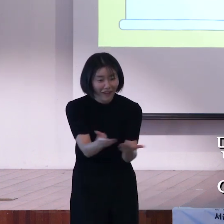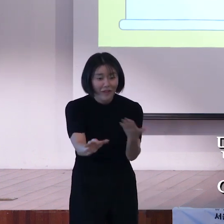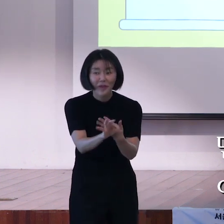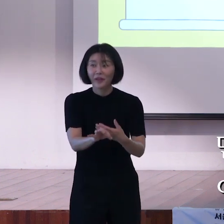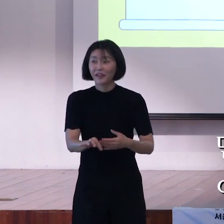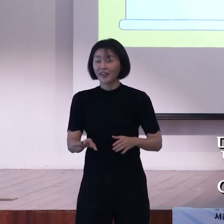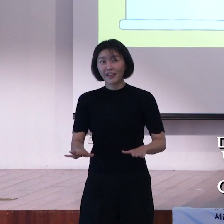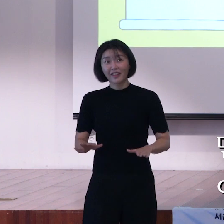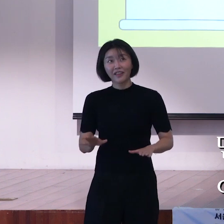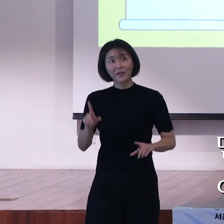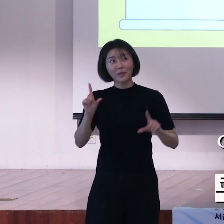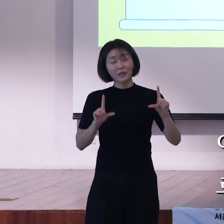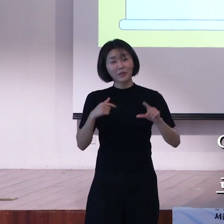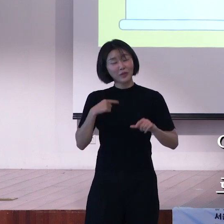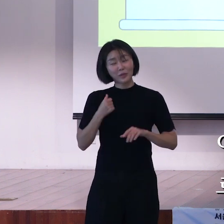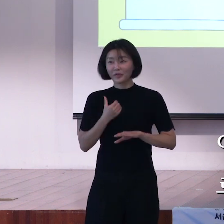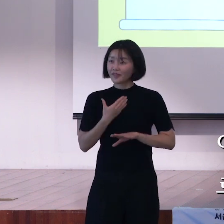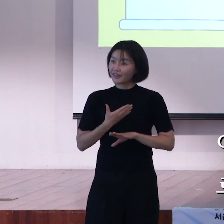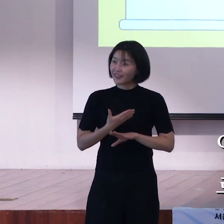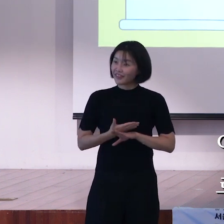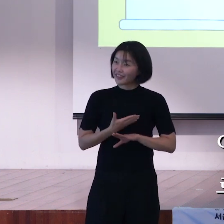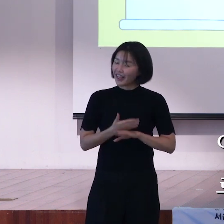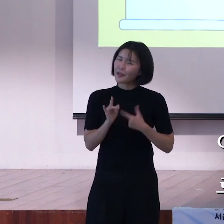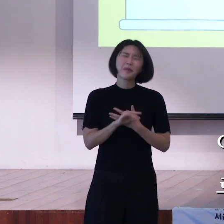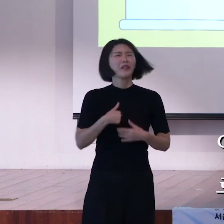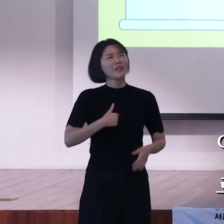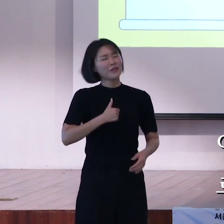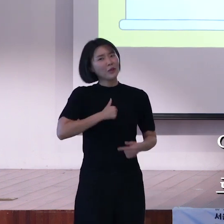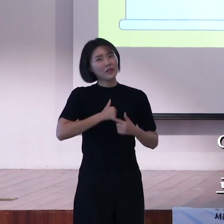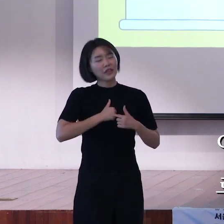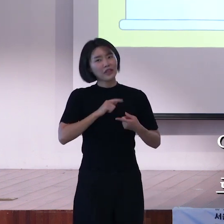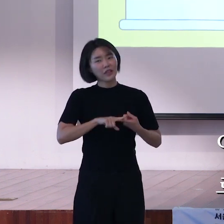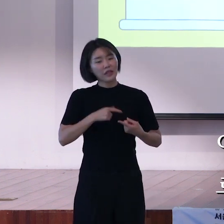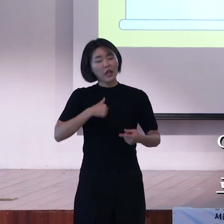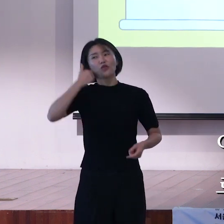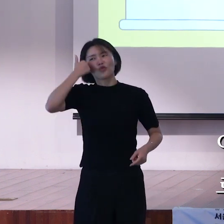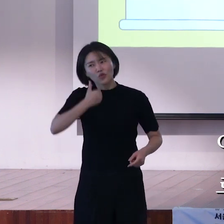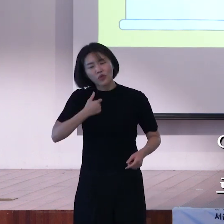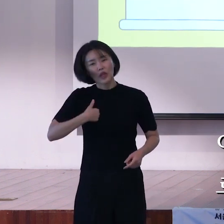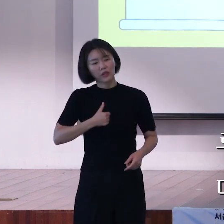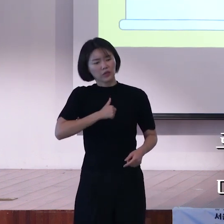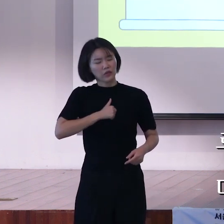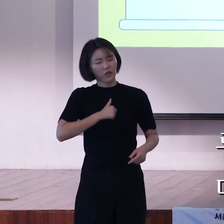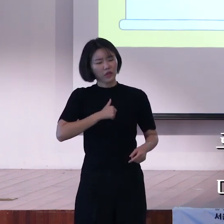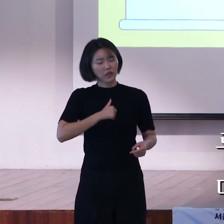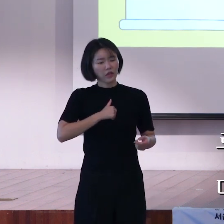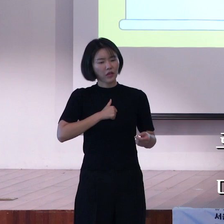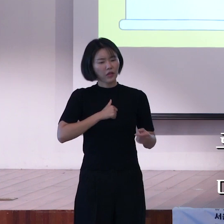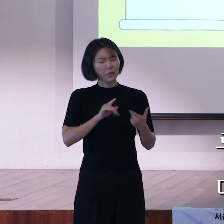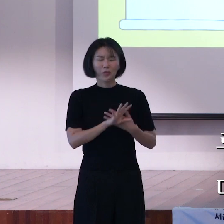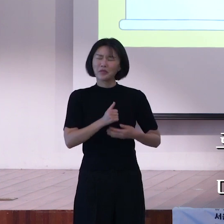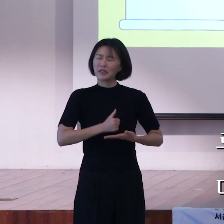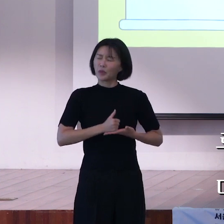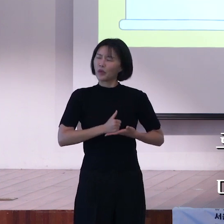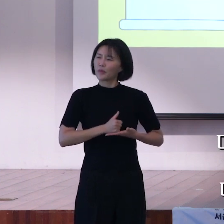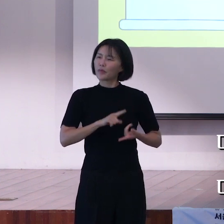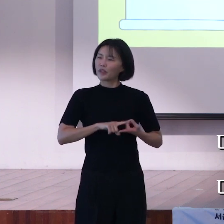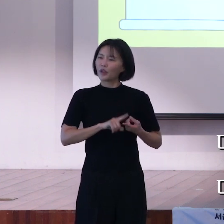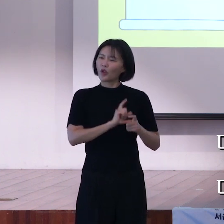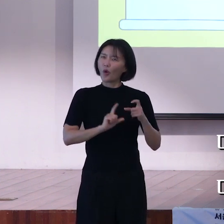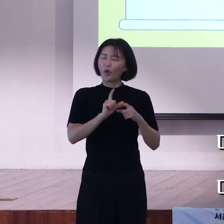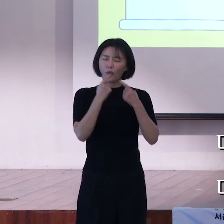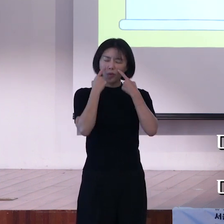이루어졌더라면 제 정체성에 대해서 그리고 제 자아가 이제 뭐 자존감에 대해서